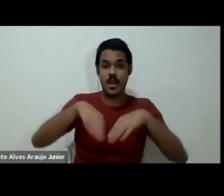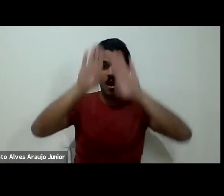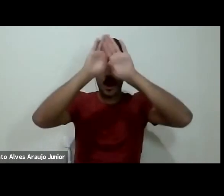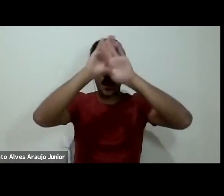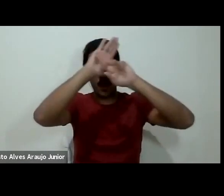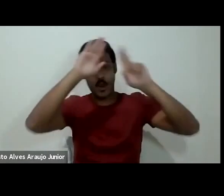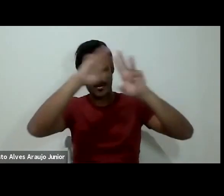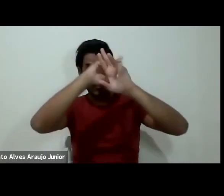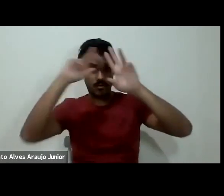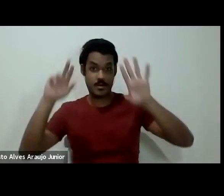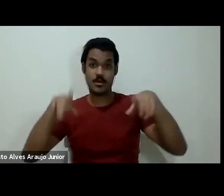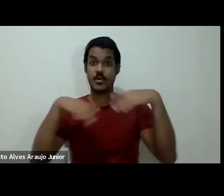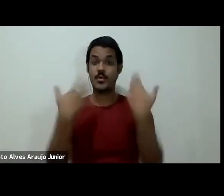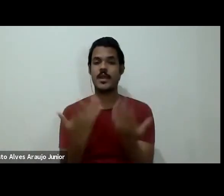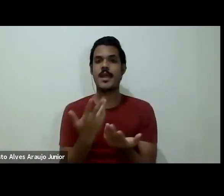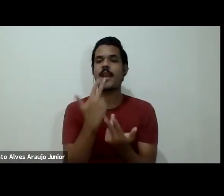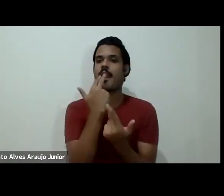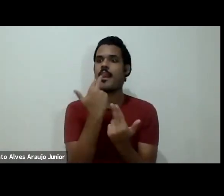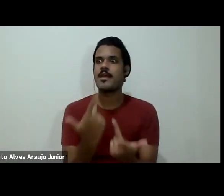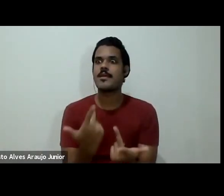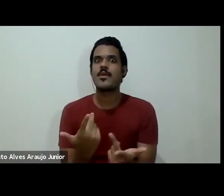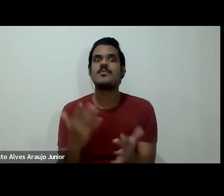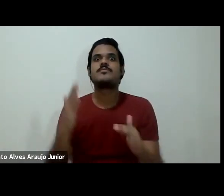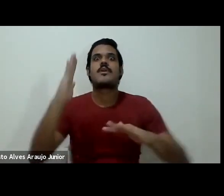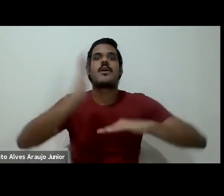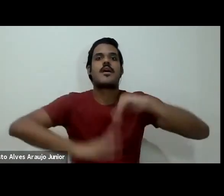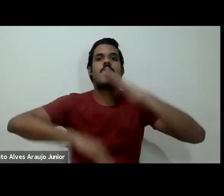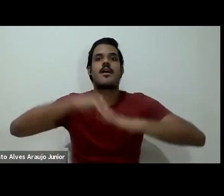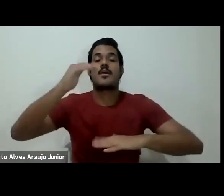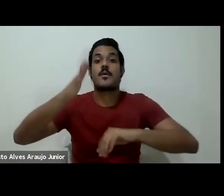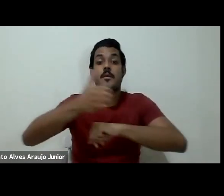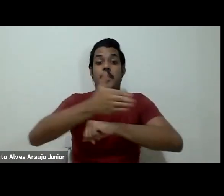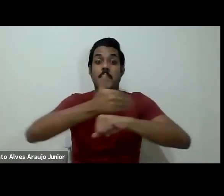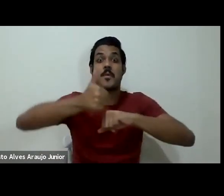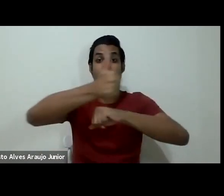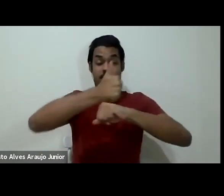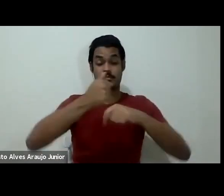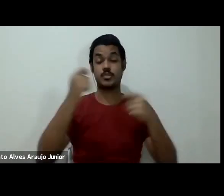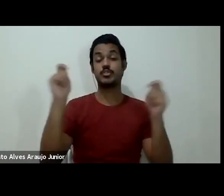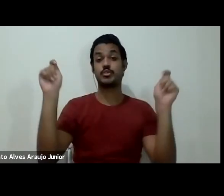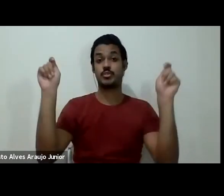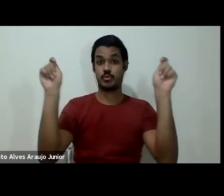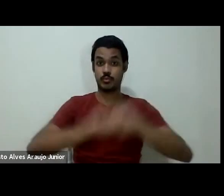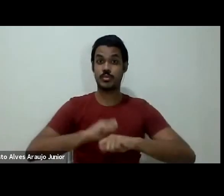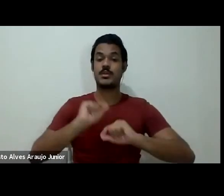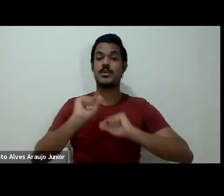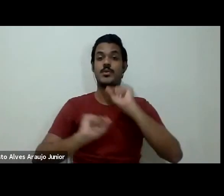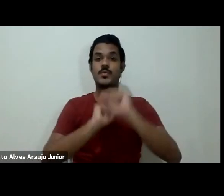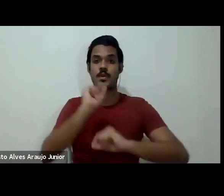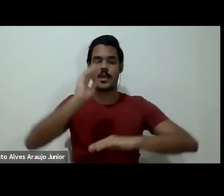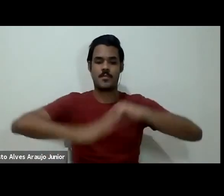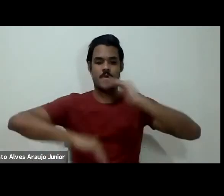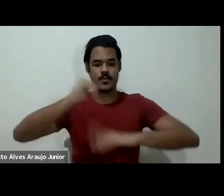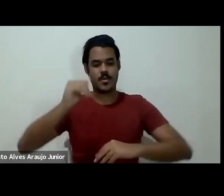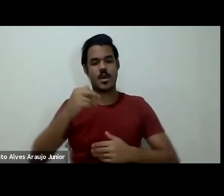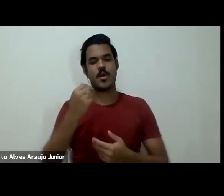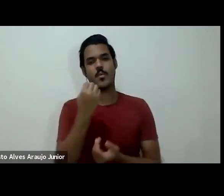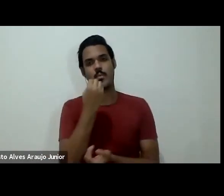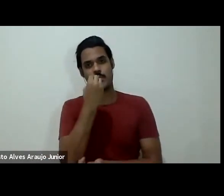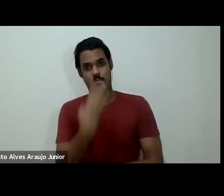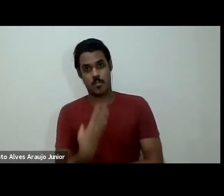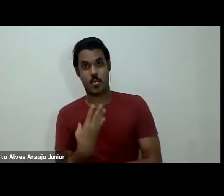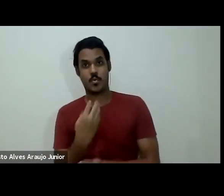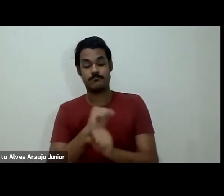competência linguística, cultural, social, para estar nesses momentos mágicos.